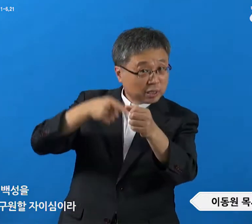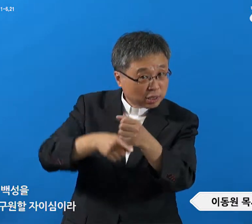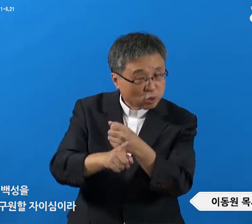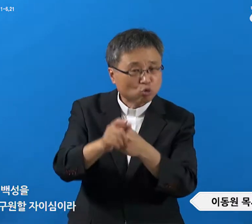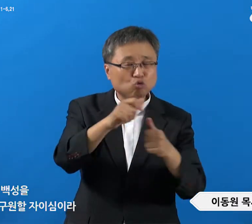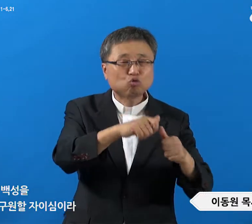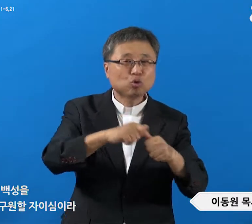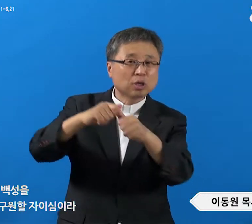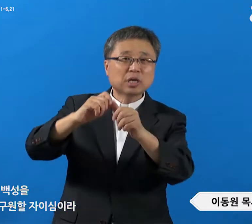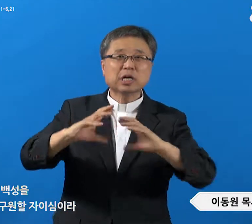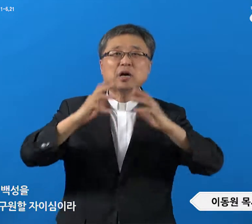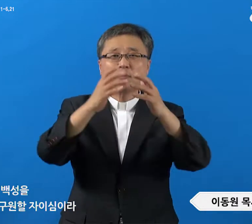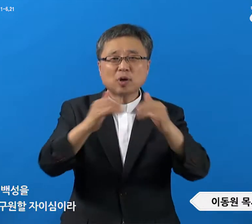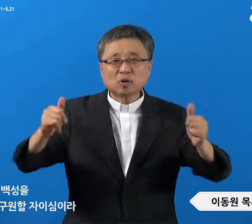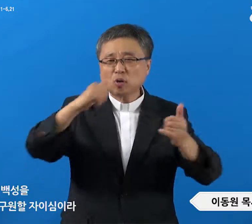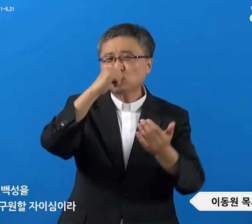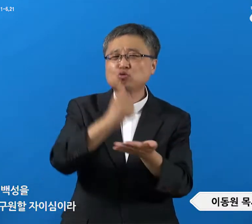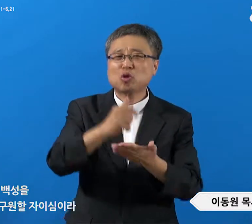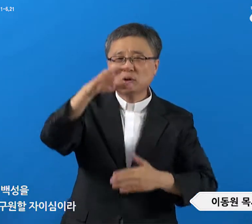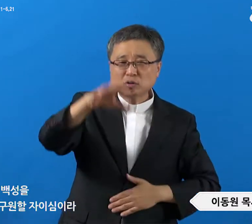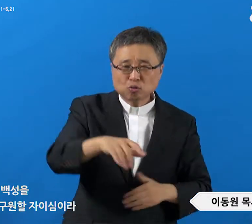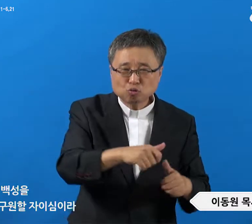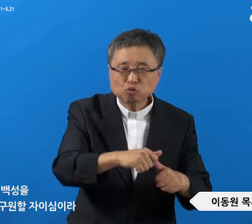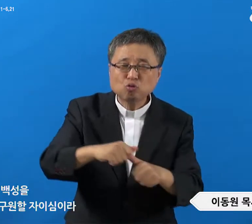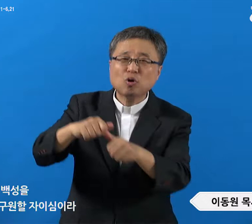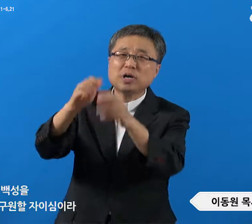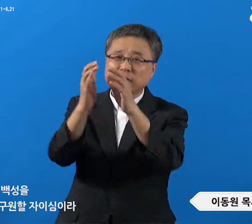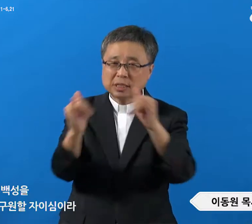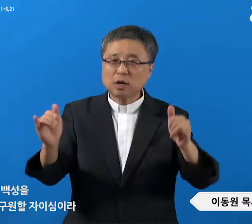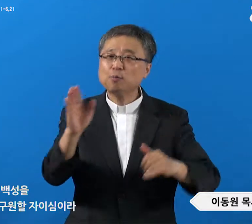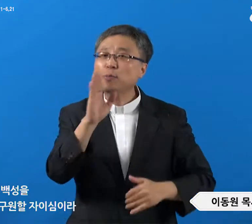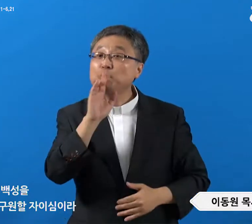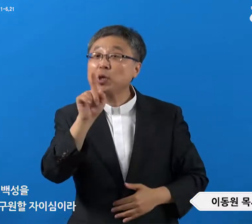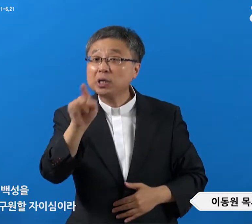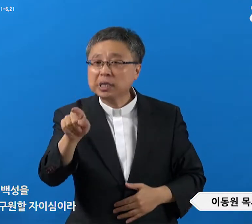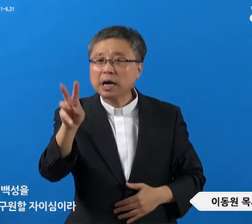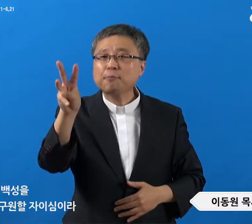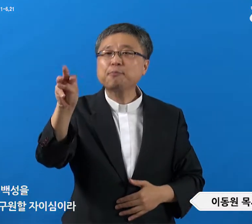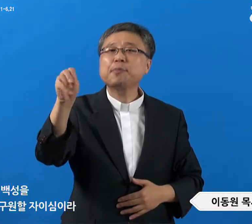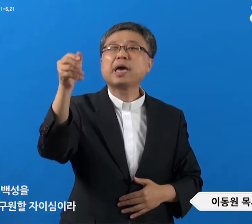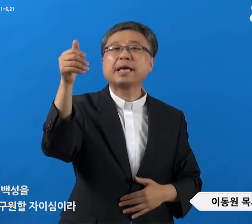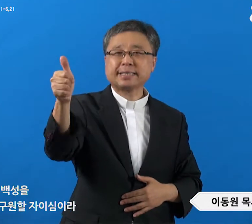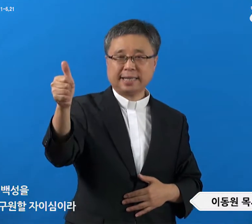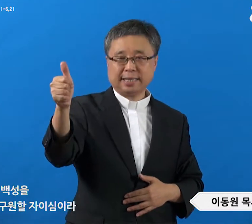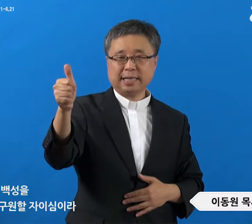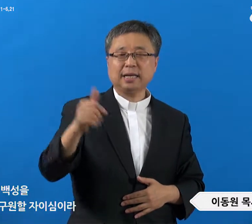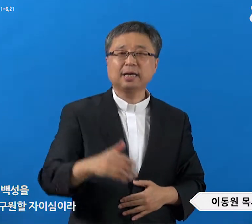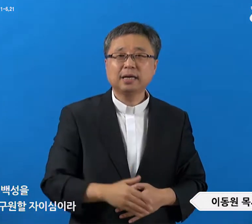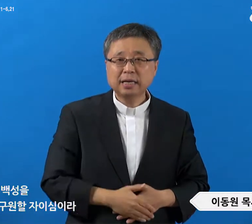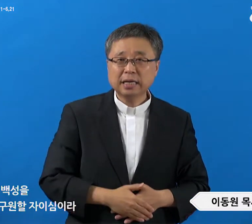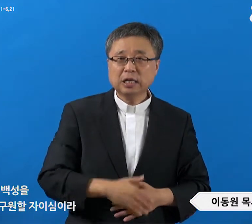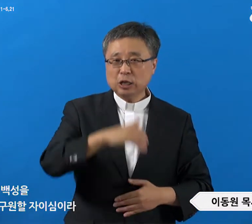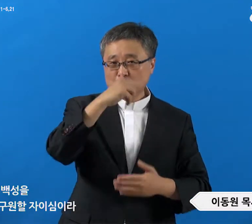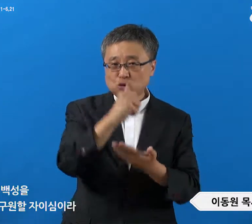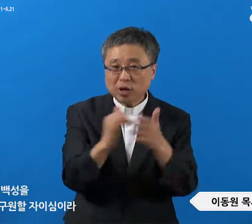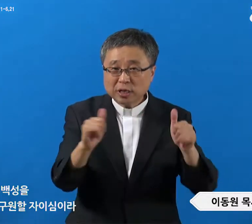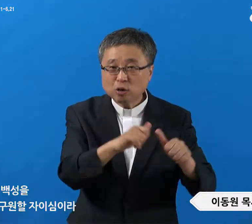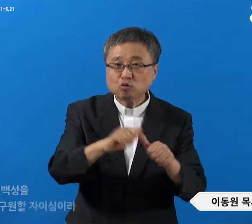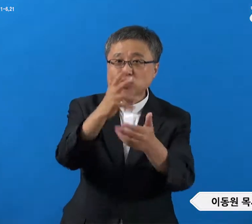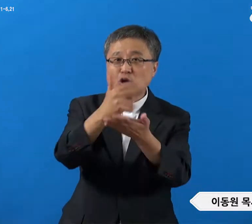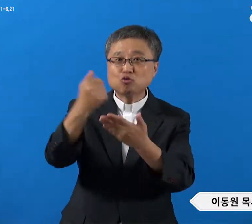구원. 그 백성을 죄에서 구원할 자. 바로 그가 메시아다. 죄인의 구세주로 오신